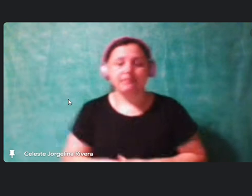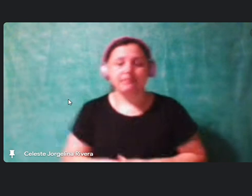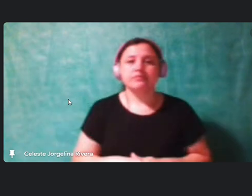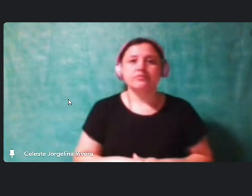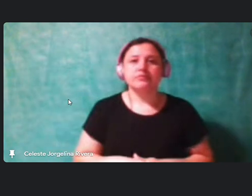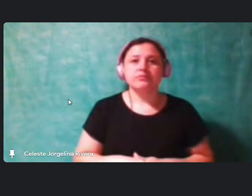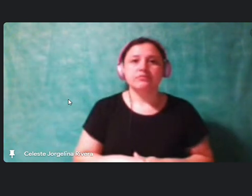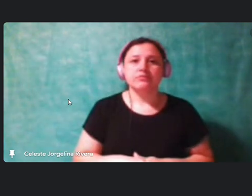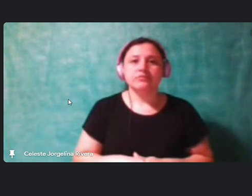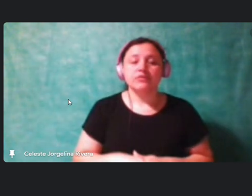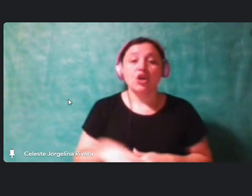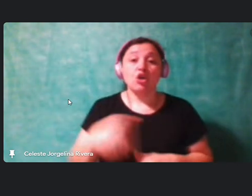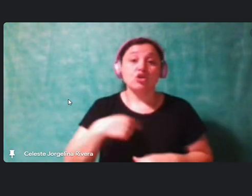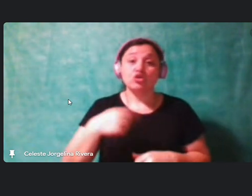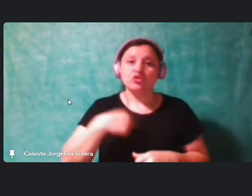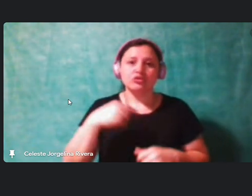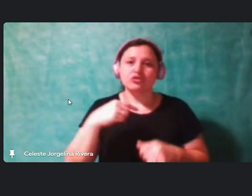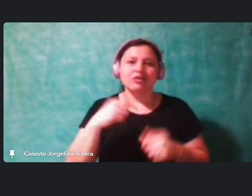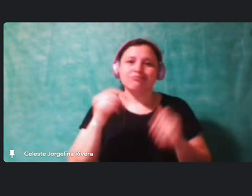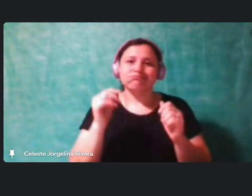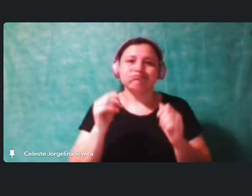parte nada más.